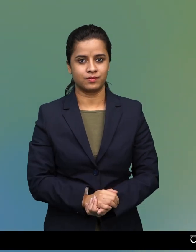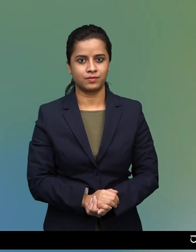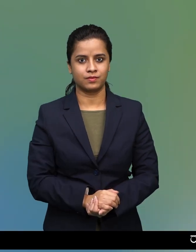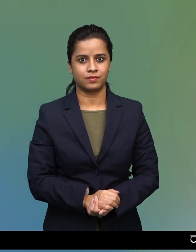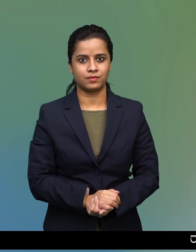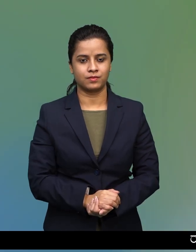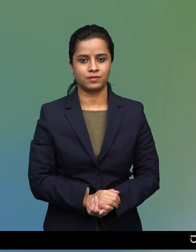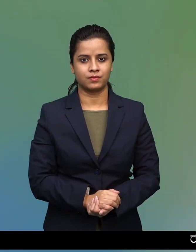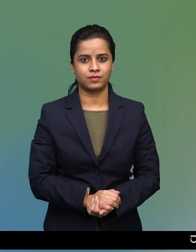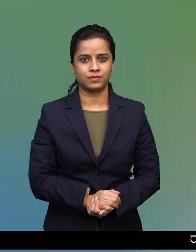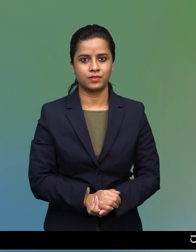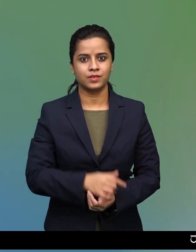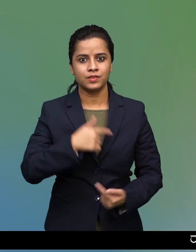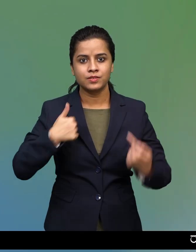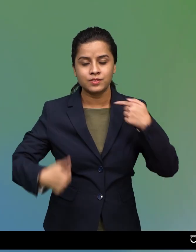ರಕ್ತ ಪರಿಚಲನಾ ವ್ಯವಸ್ಥೆ,